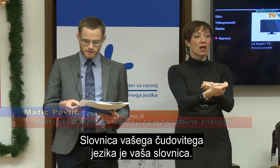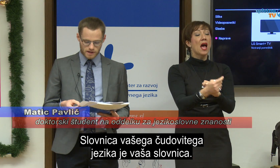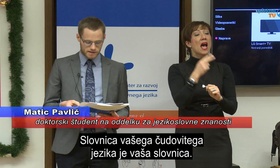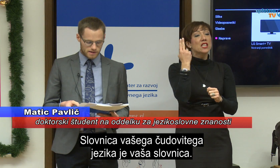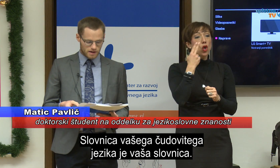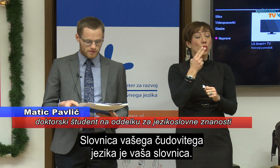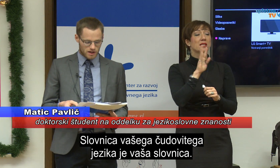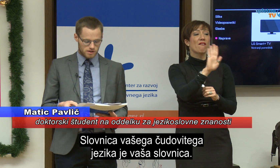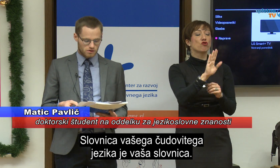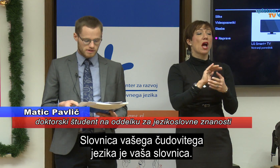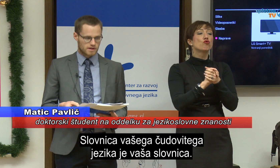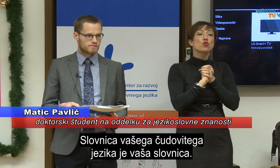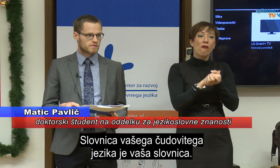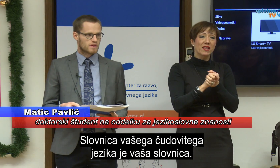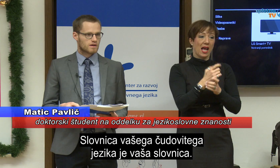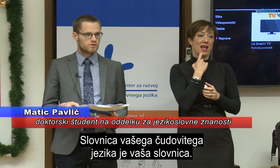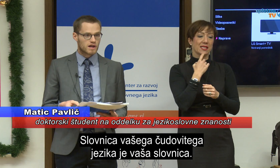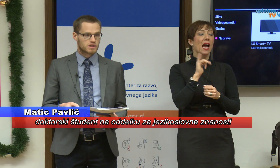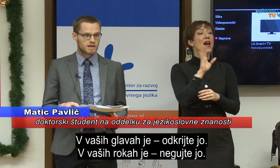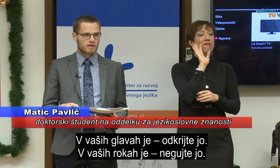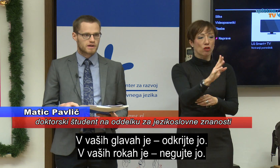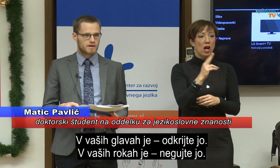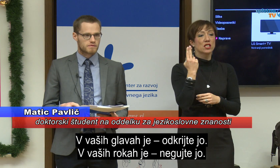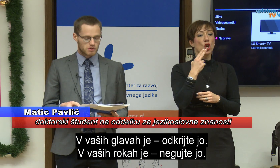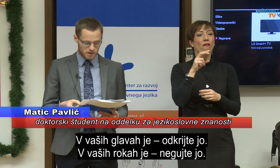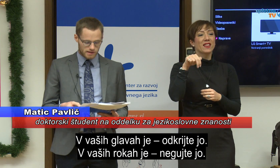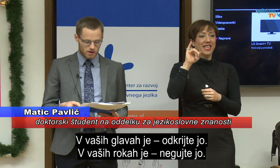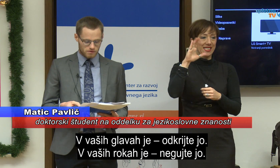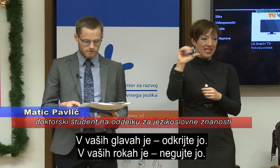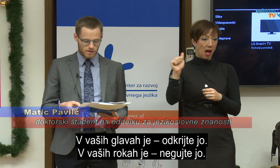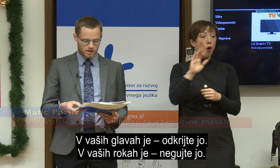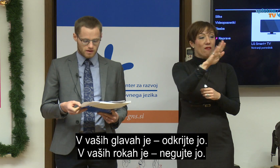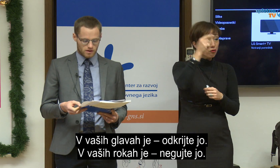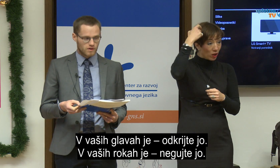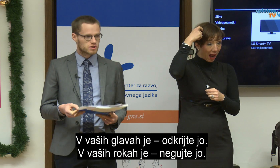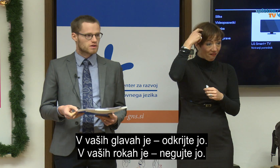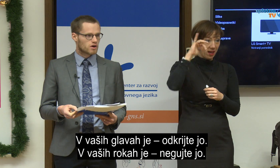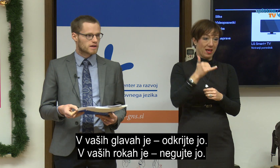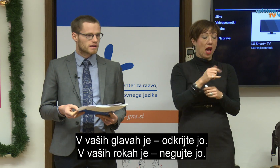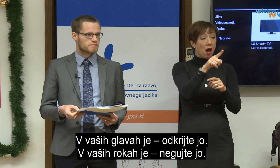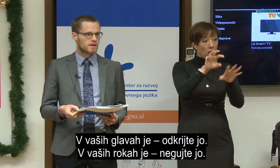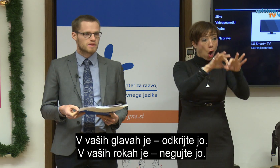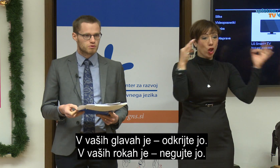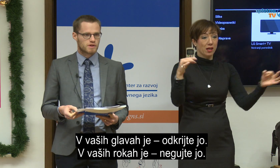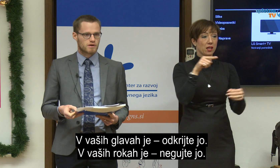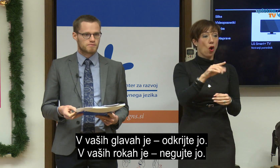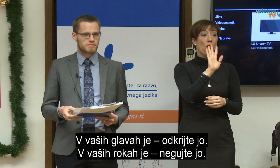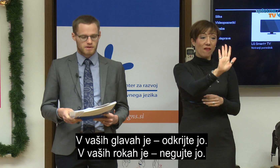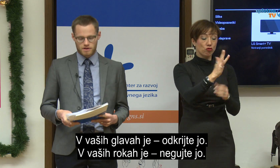slikovitega jezika je naša slovnica. V vaših glavah je, odkrite jo. V vaših rokah je, ne gubite jo.